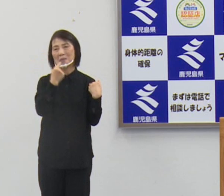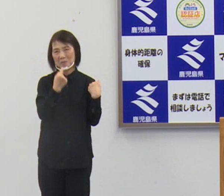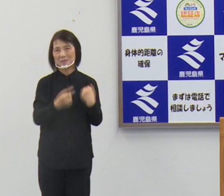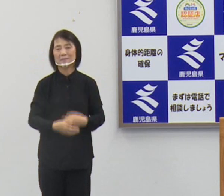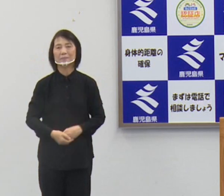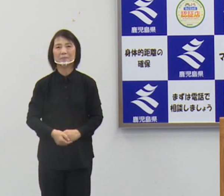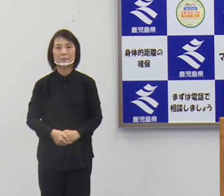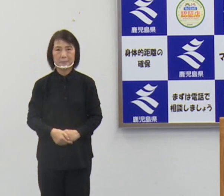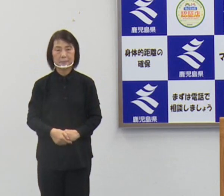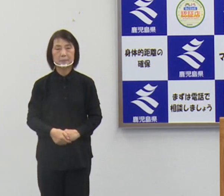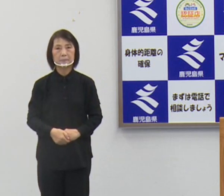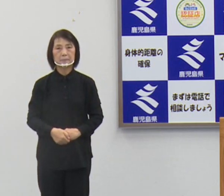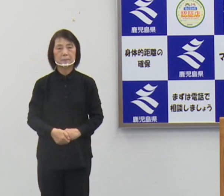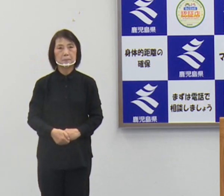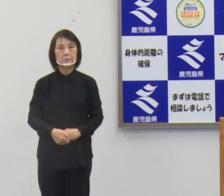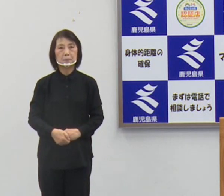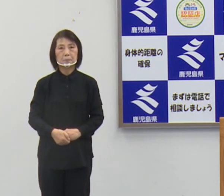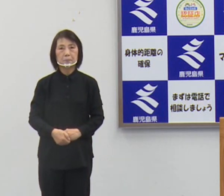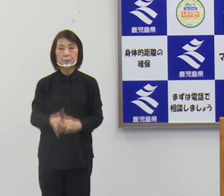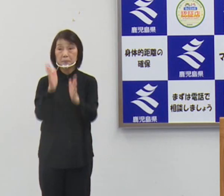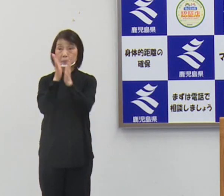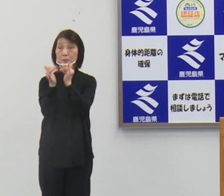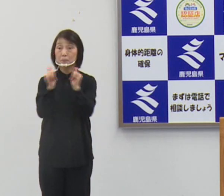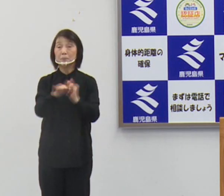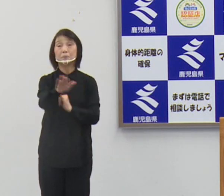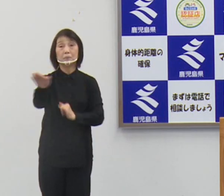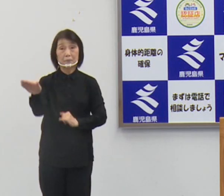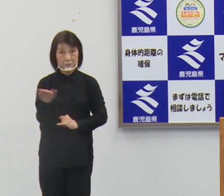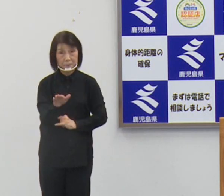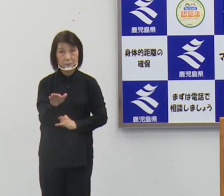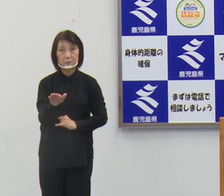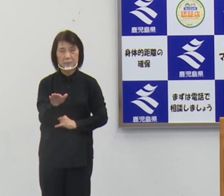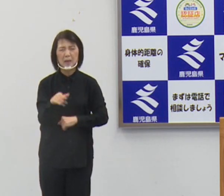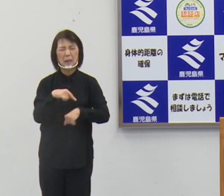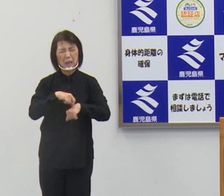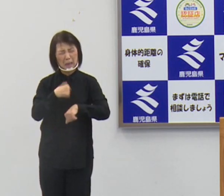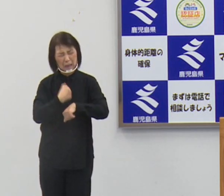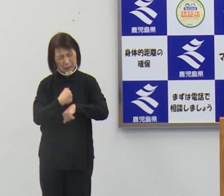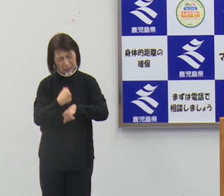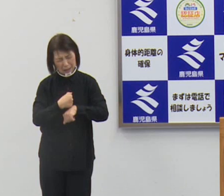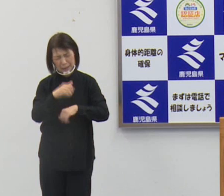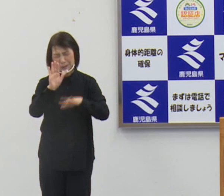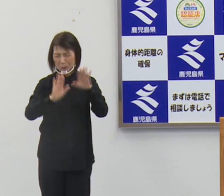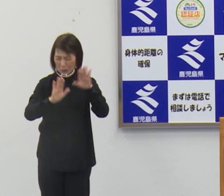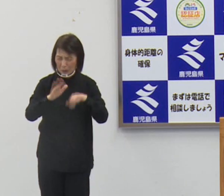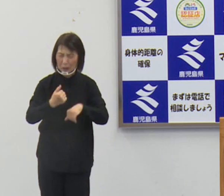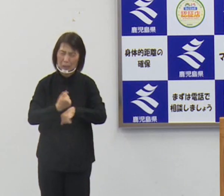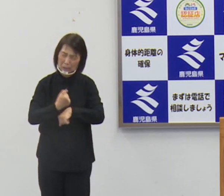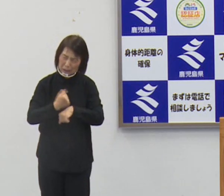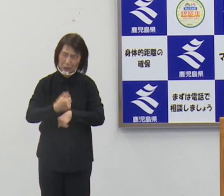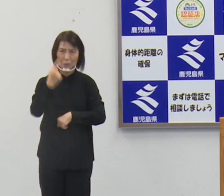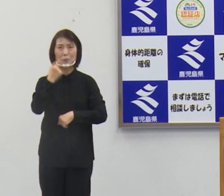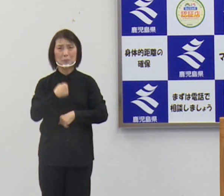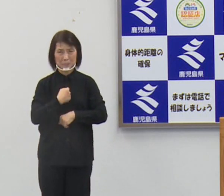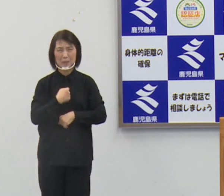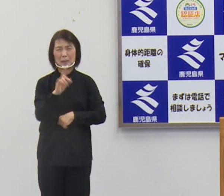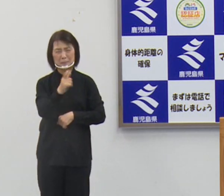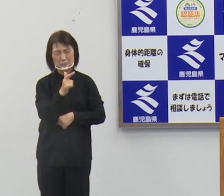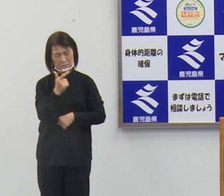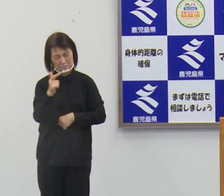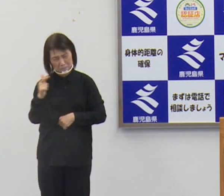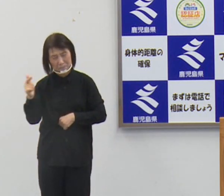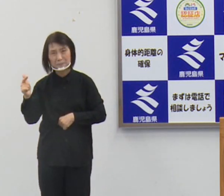。県民の皆様には大変厳しい状況の中でさまざま